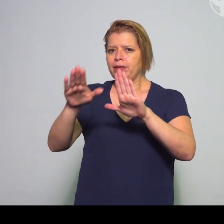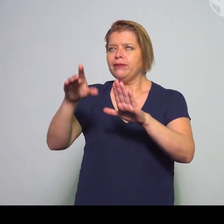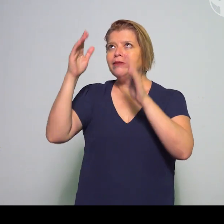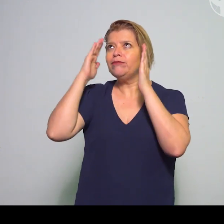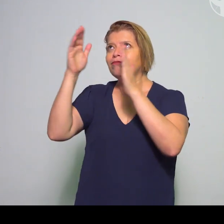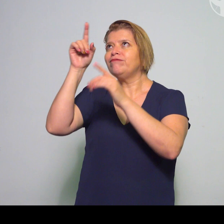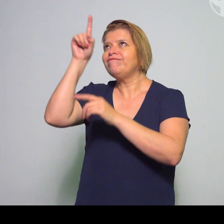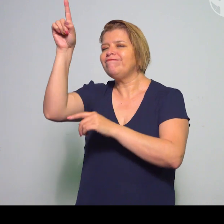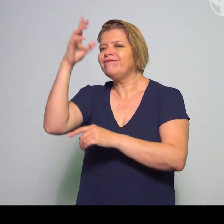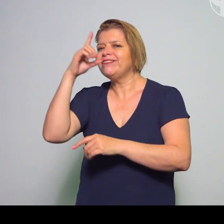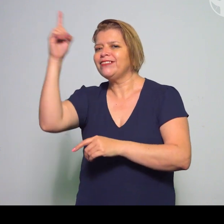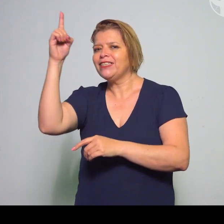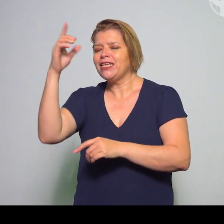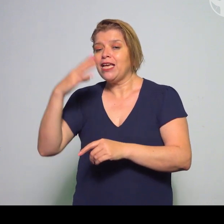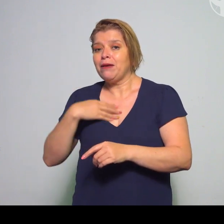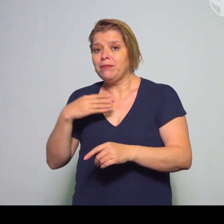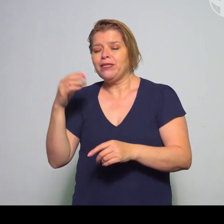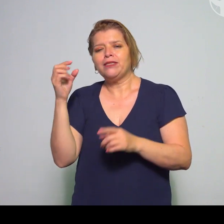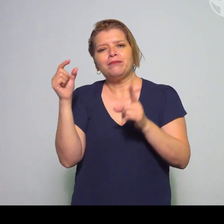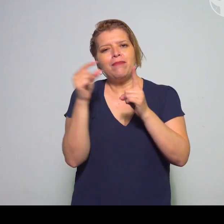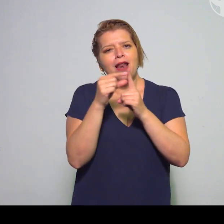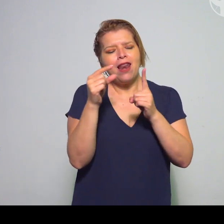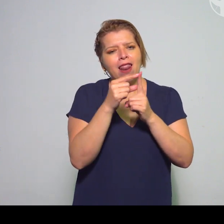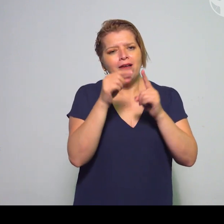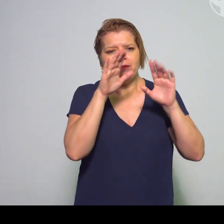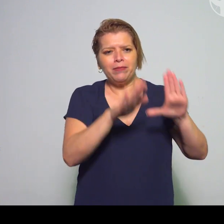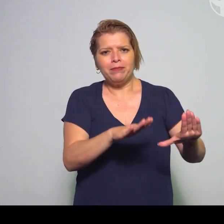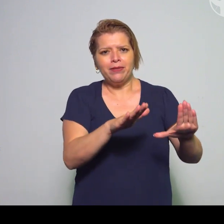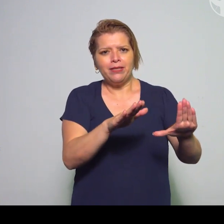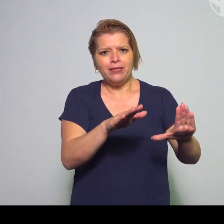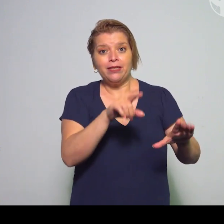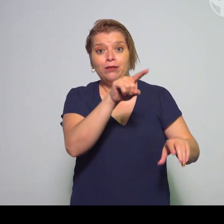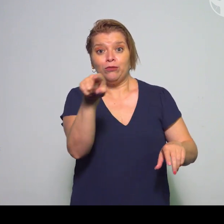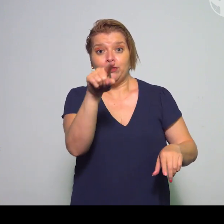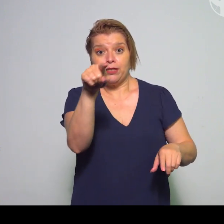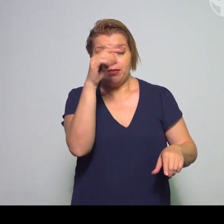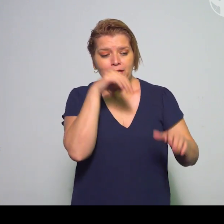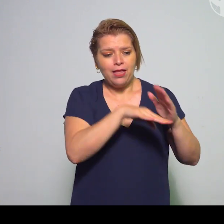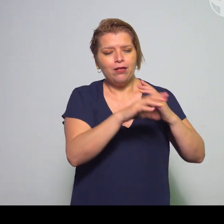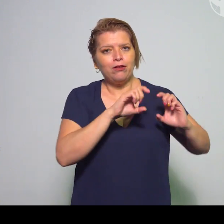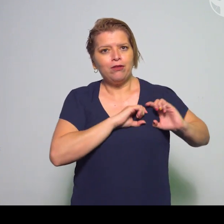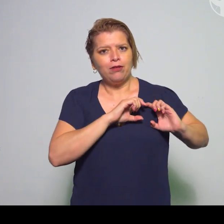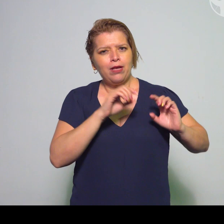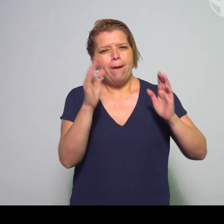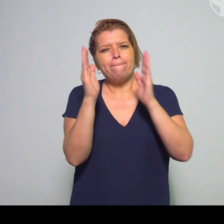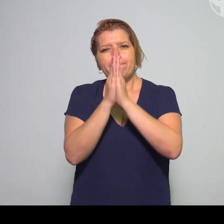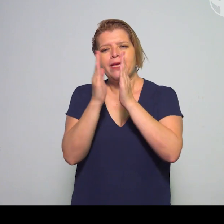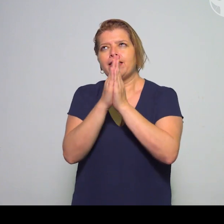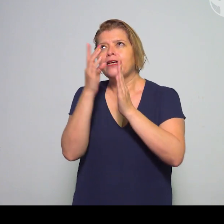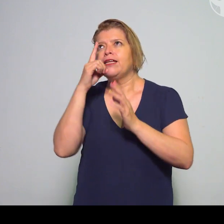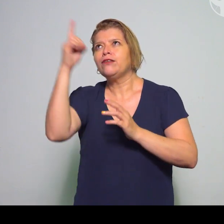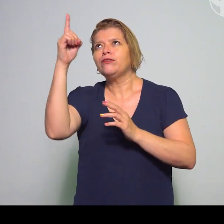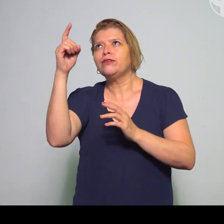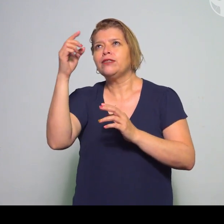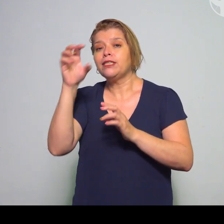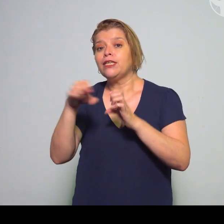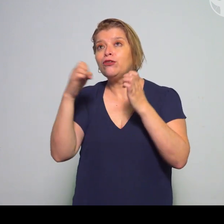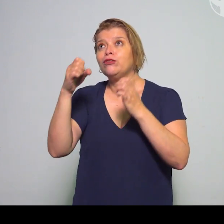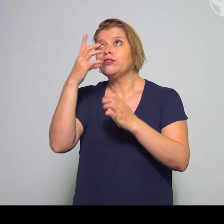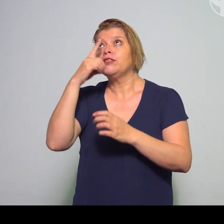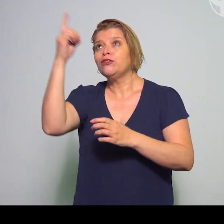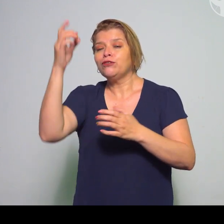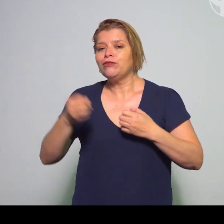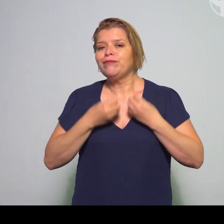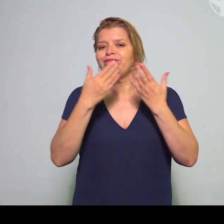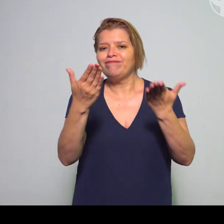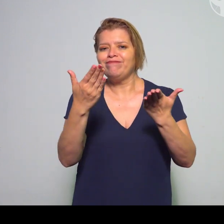mí y mis palabras permanecen en ustedes, pidan lo que quieran y se les concederá. Mi